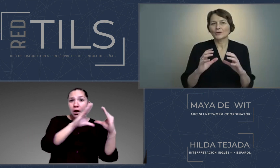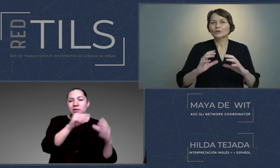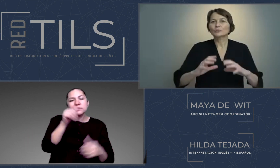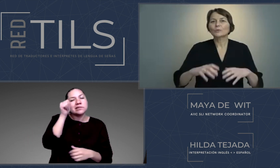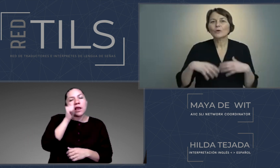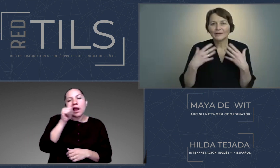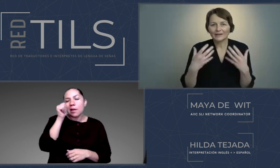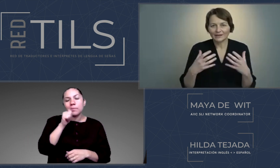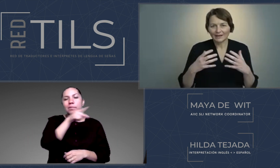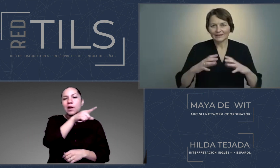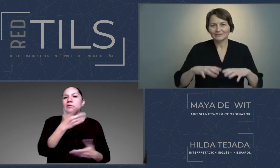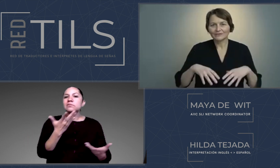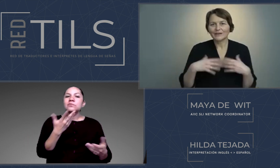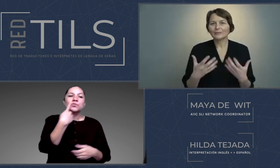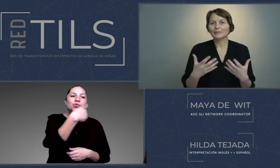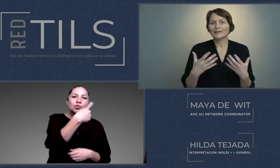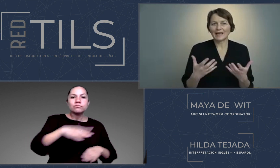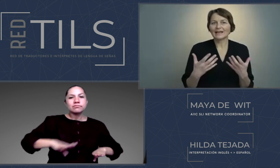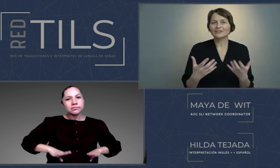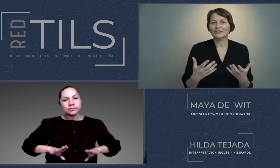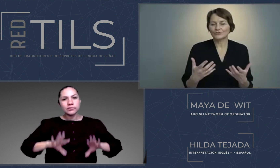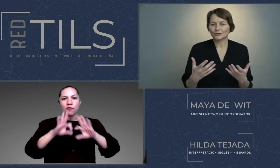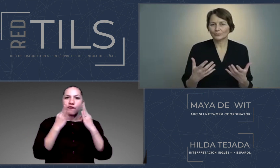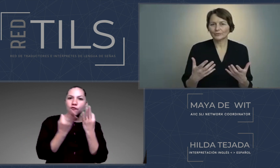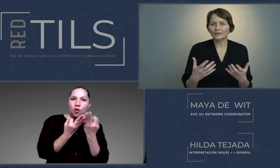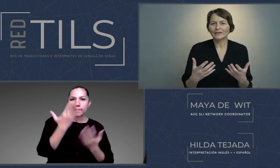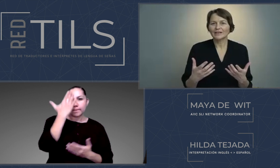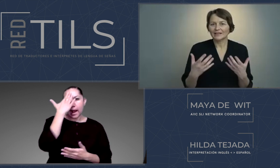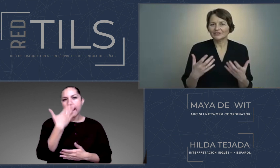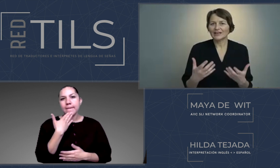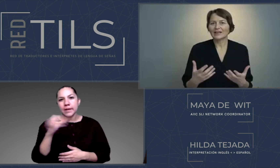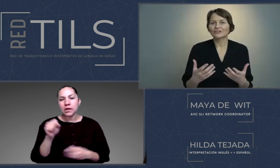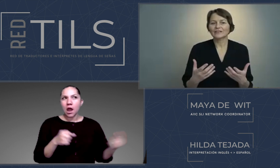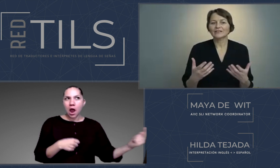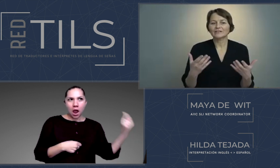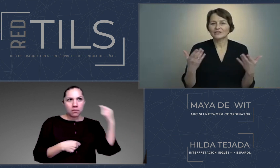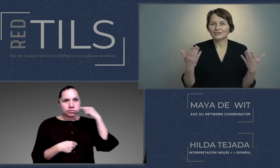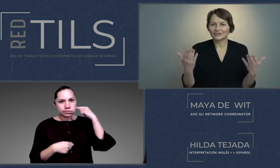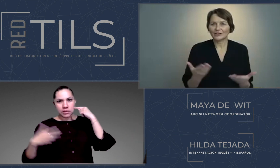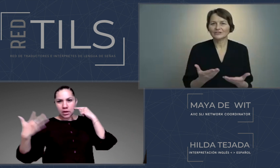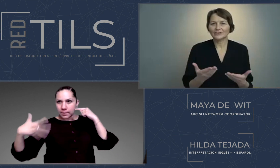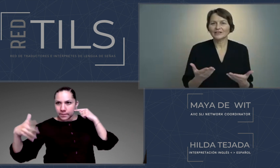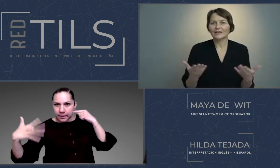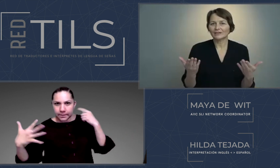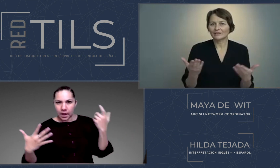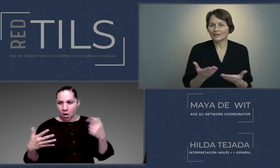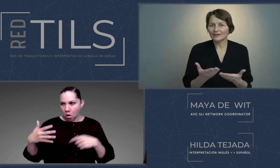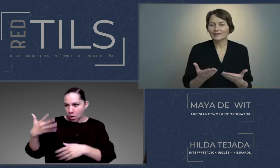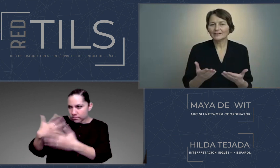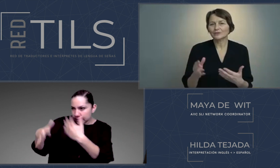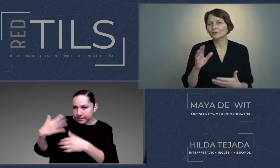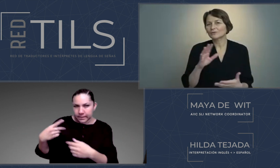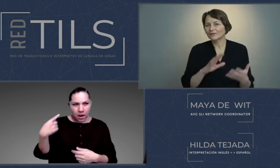idioma. Sin embargo, a mí me parece que una de las partes más importantes de crecer y desarrollarse